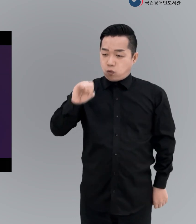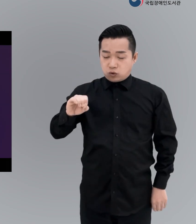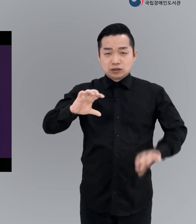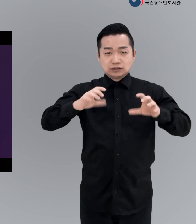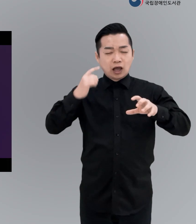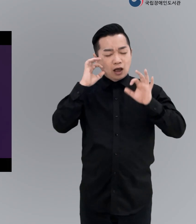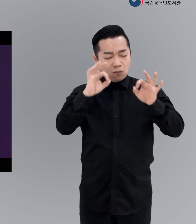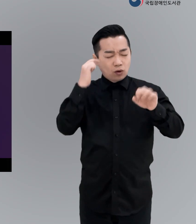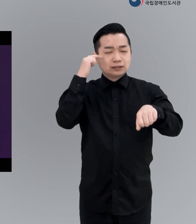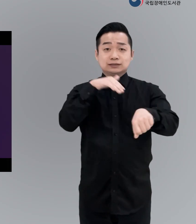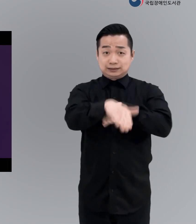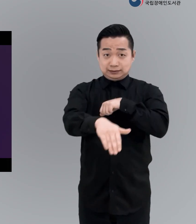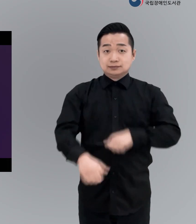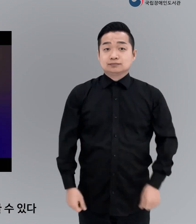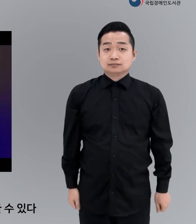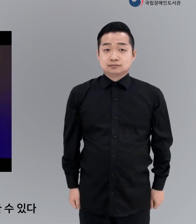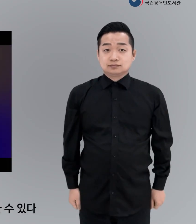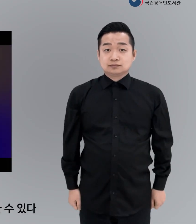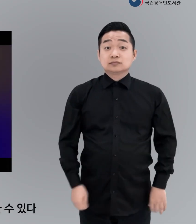확률적 세계관.